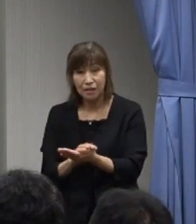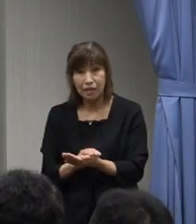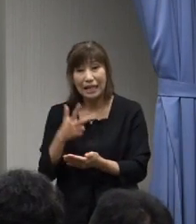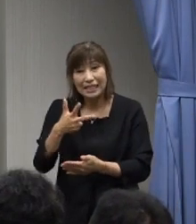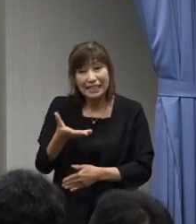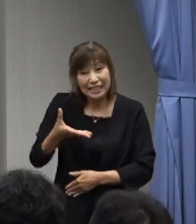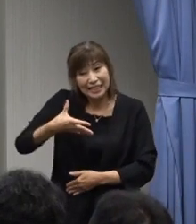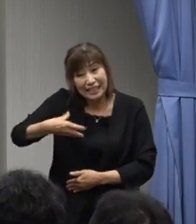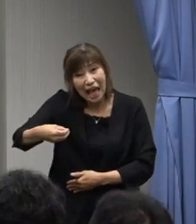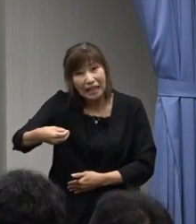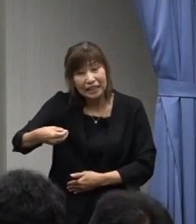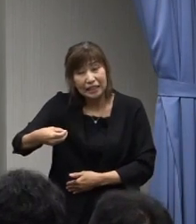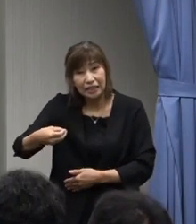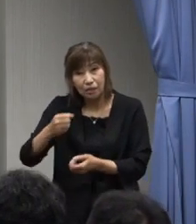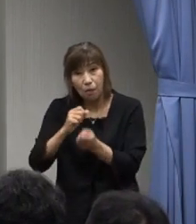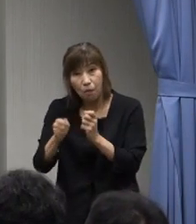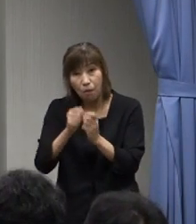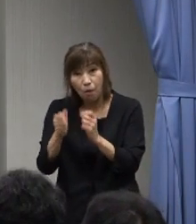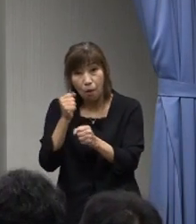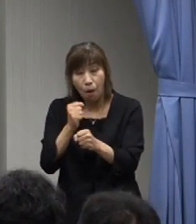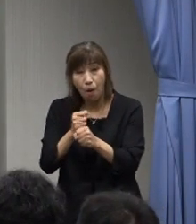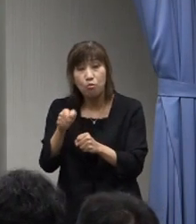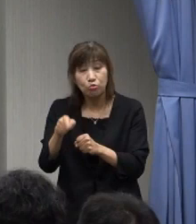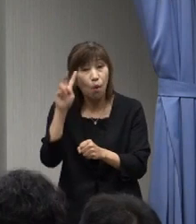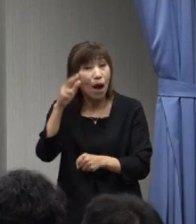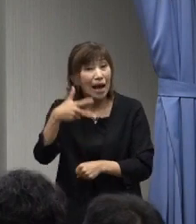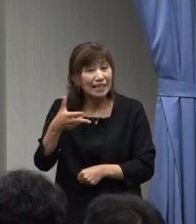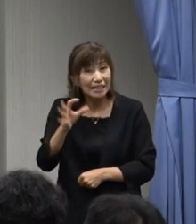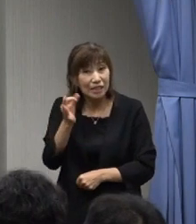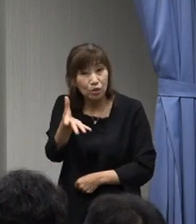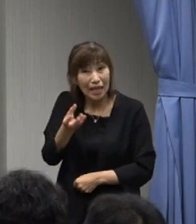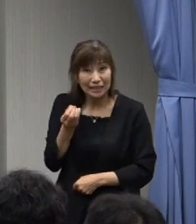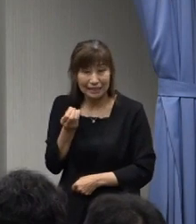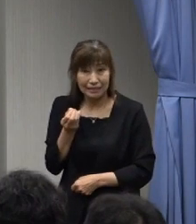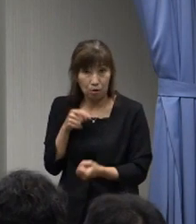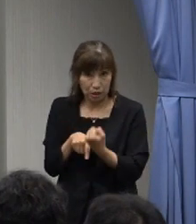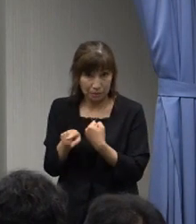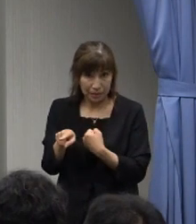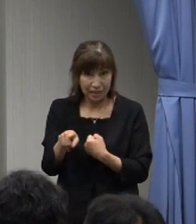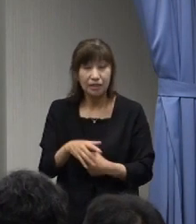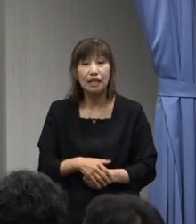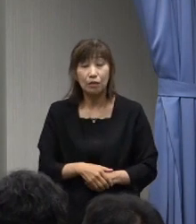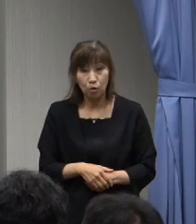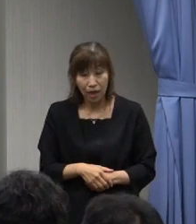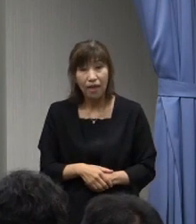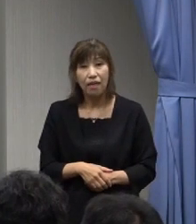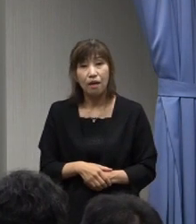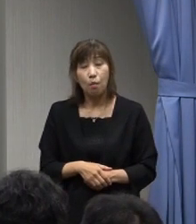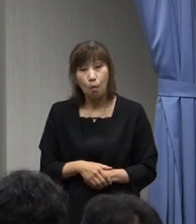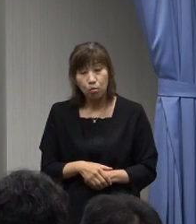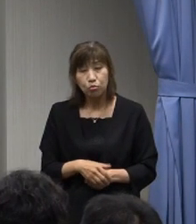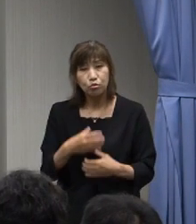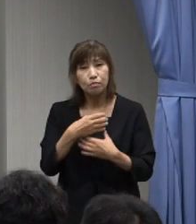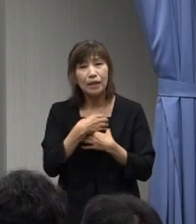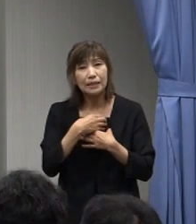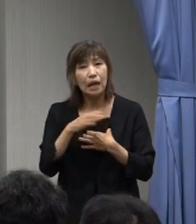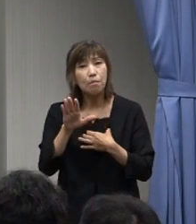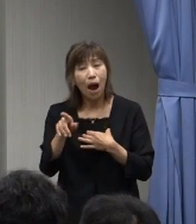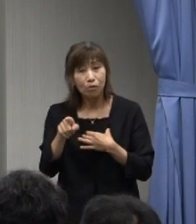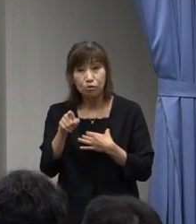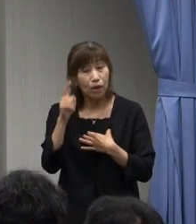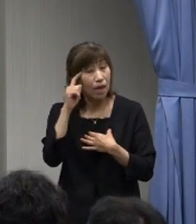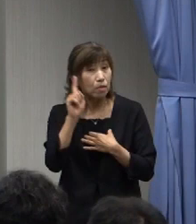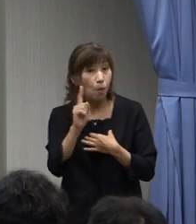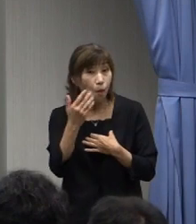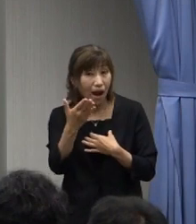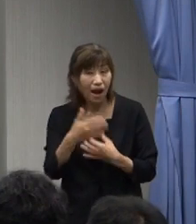意味では、大阪市の借金というのは変わらないと思います。そういう意味では、リスクも出ると思うんですけど、そのあたりはいかがでしょう